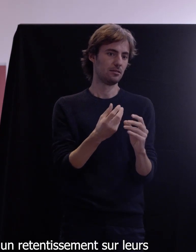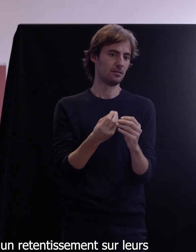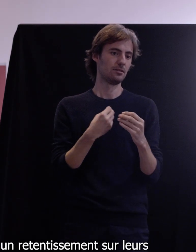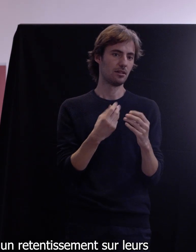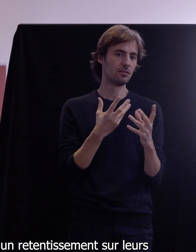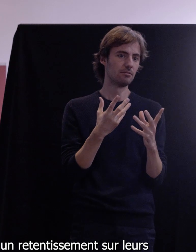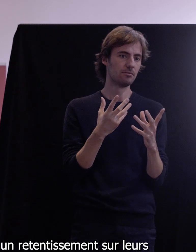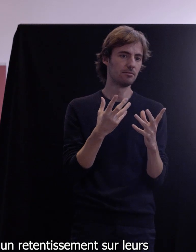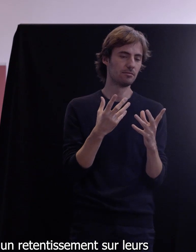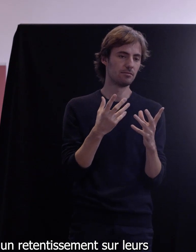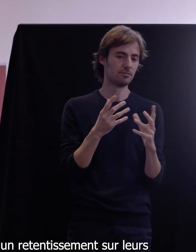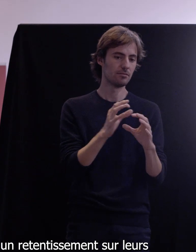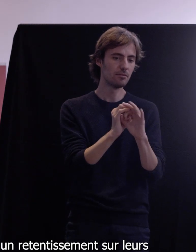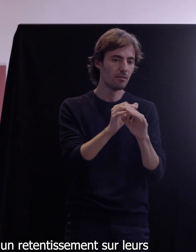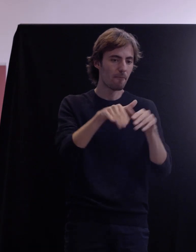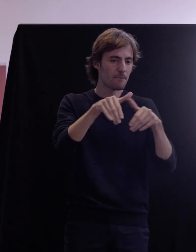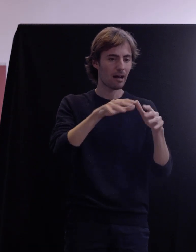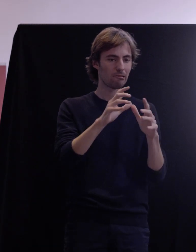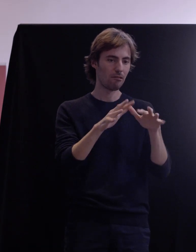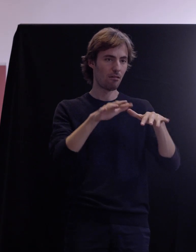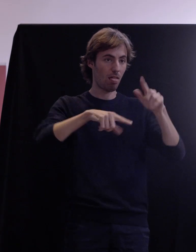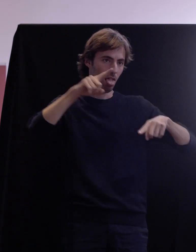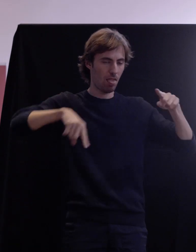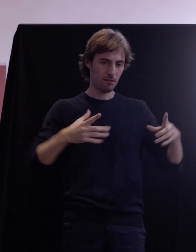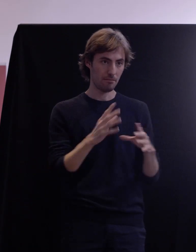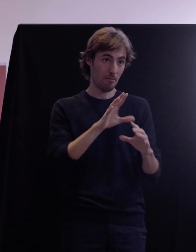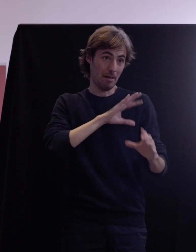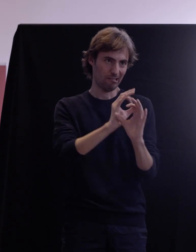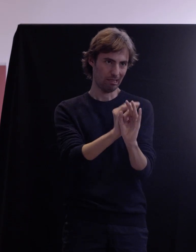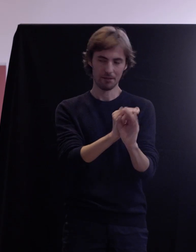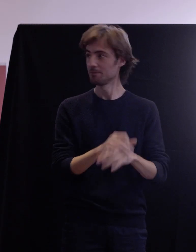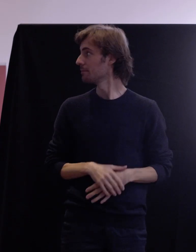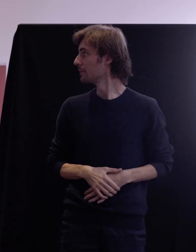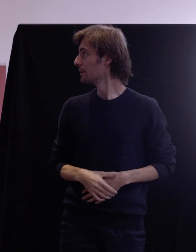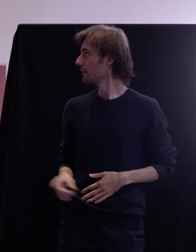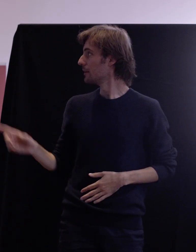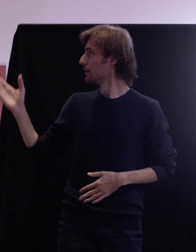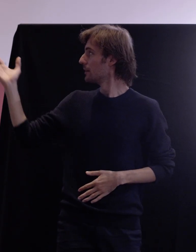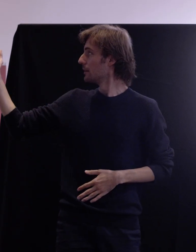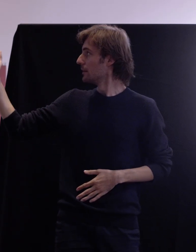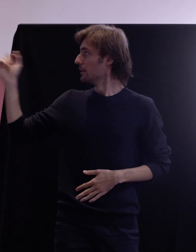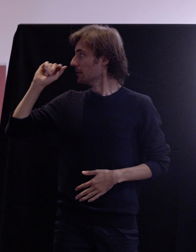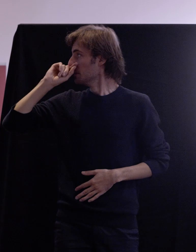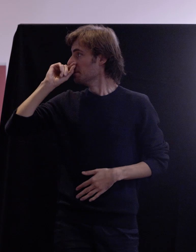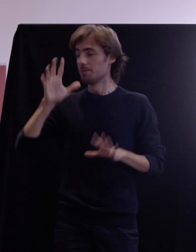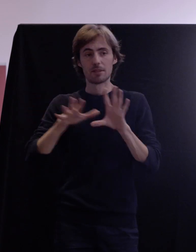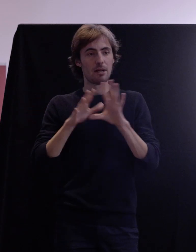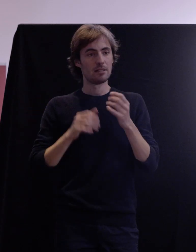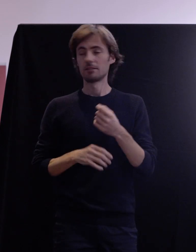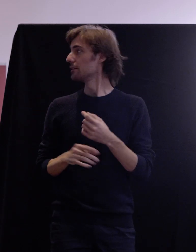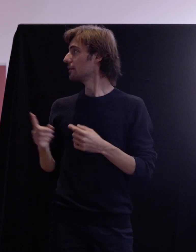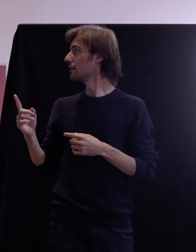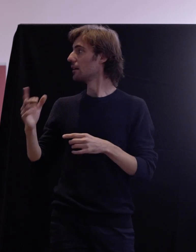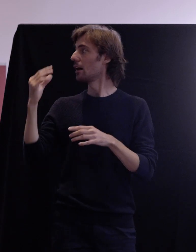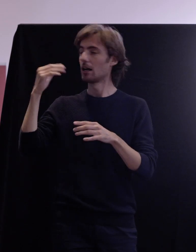sur leur fonctionnement. Alors voilà, là je vous ai montré donc le conduit